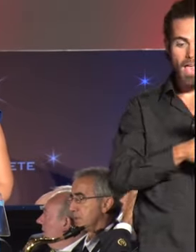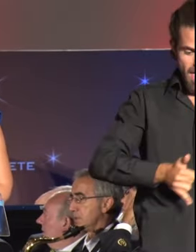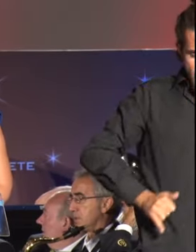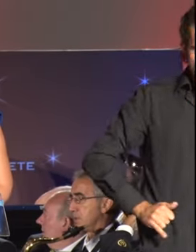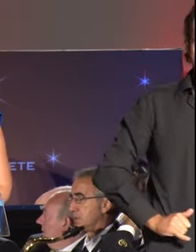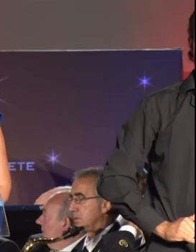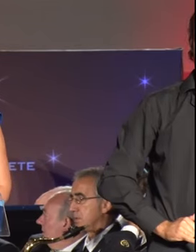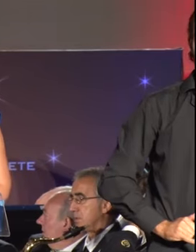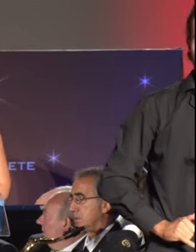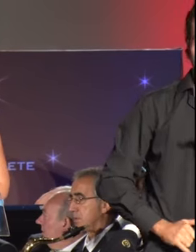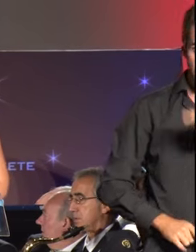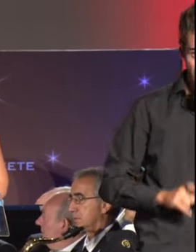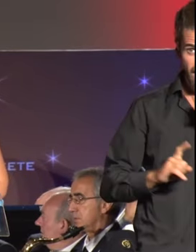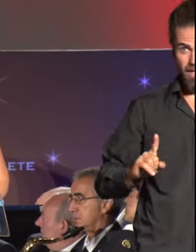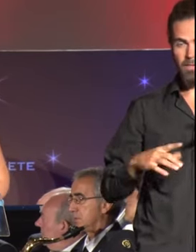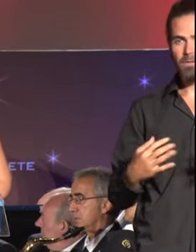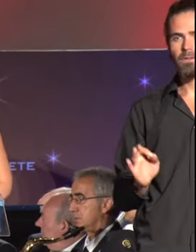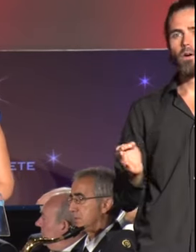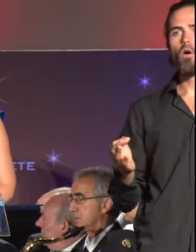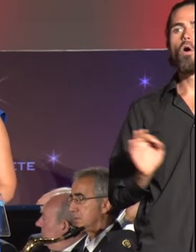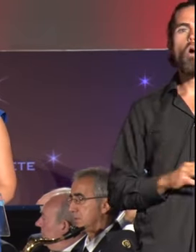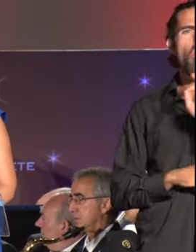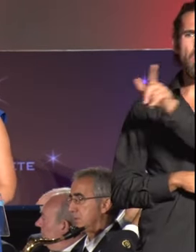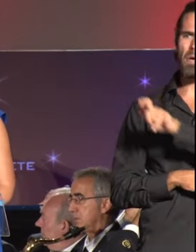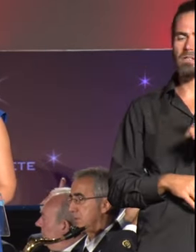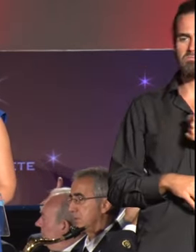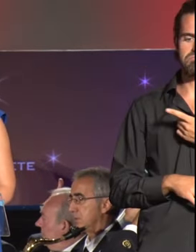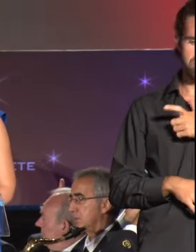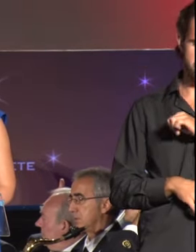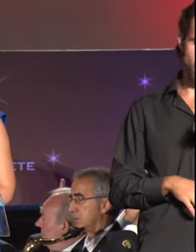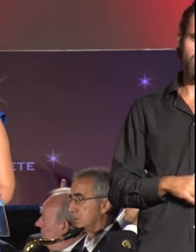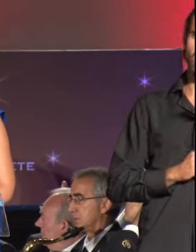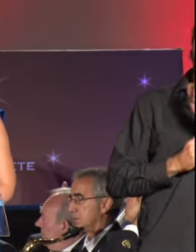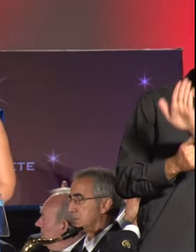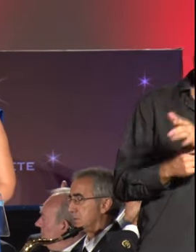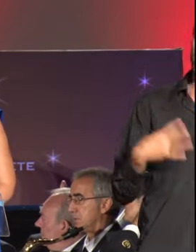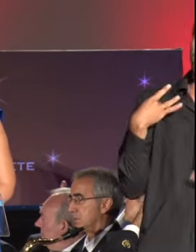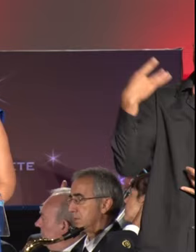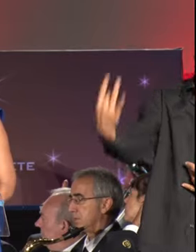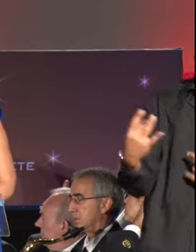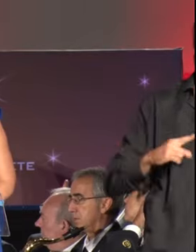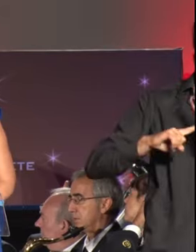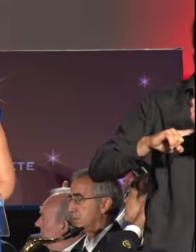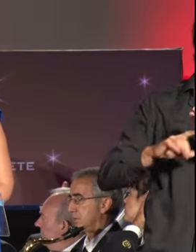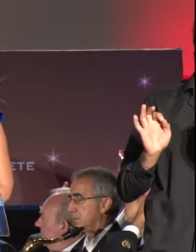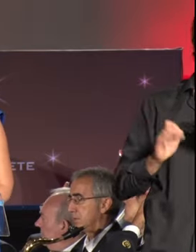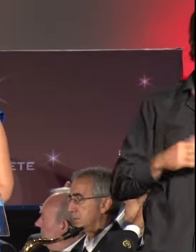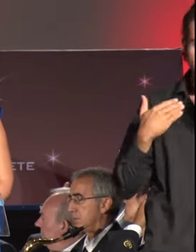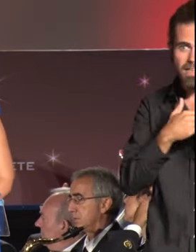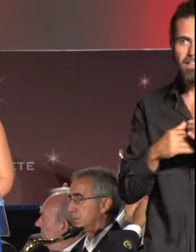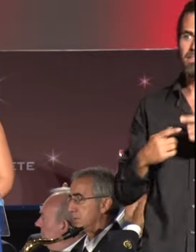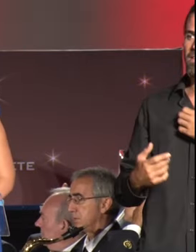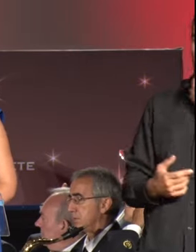título individual y que gracias a la Feria de Albacete y a su elección como manchegos de la misma, han encontrado el amor en